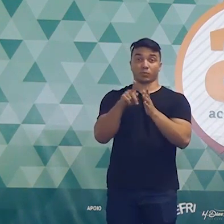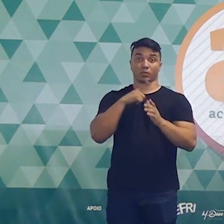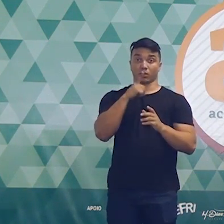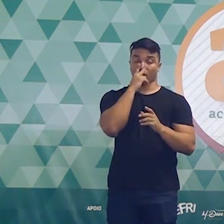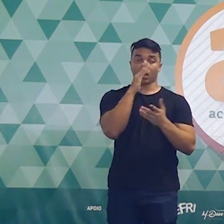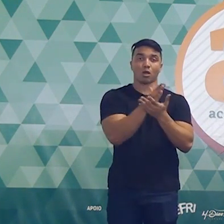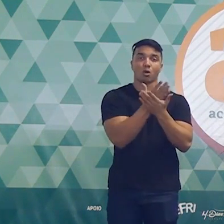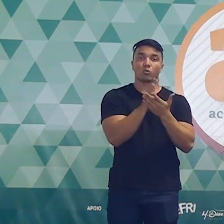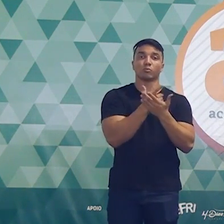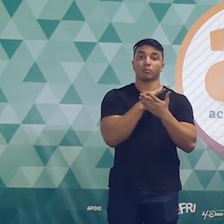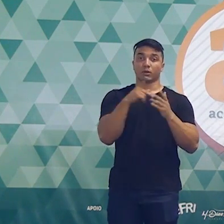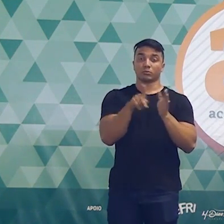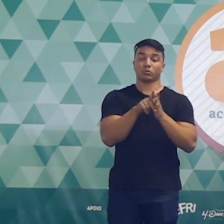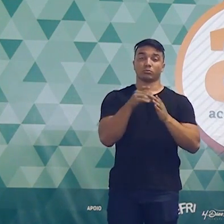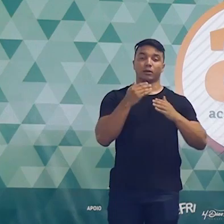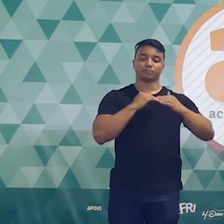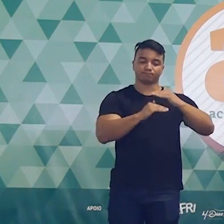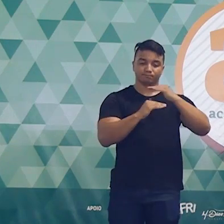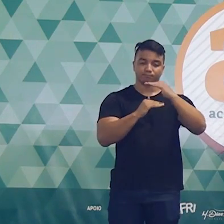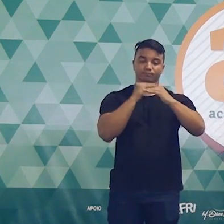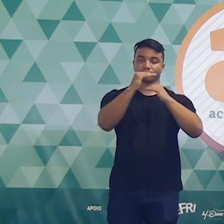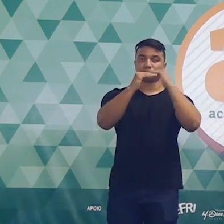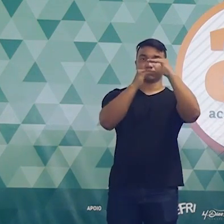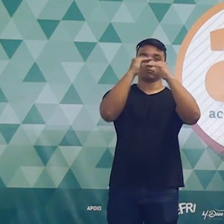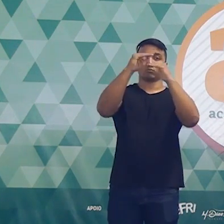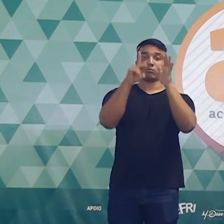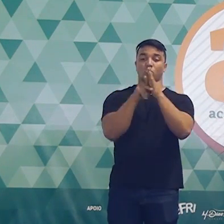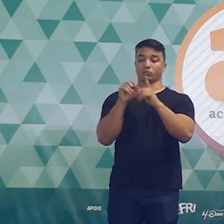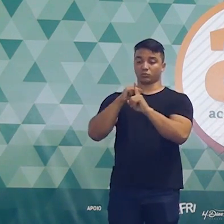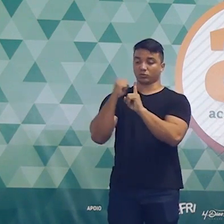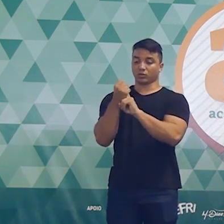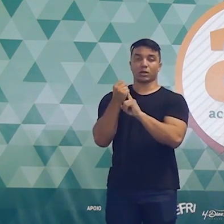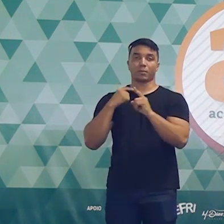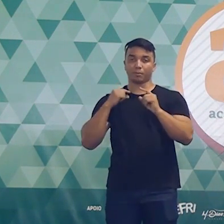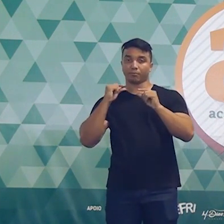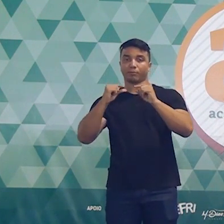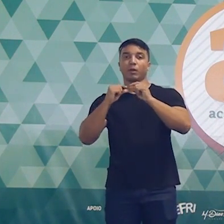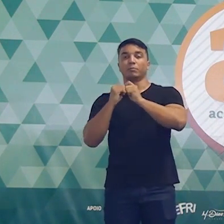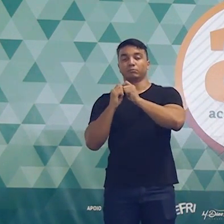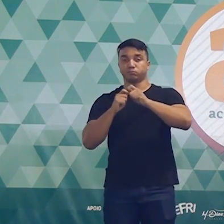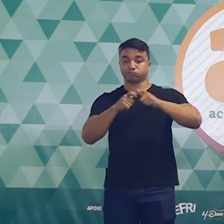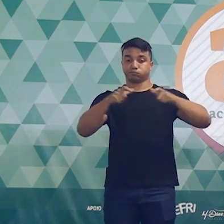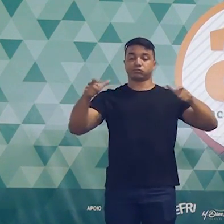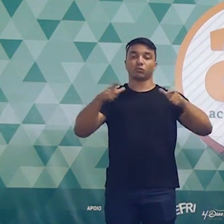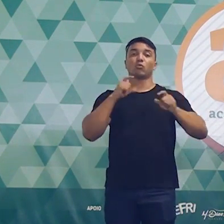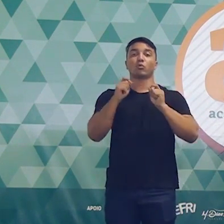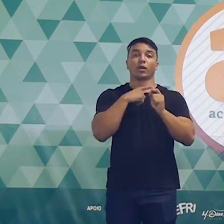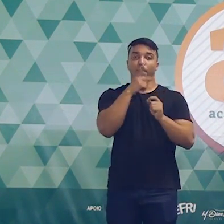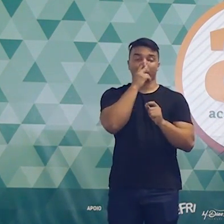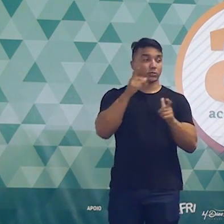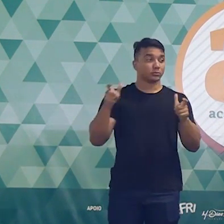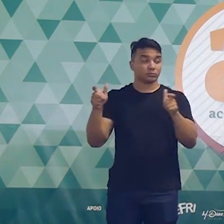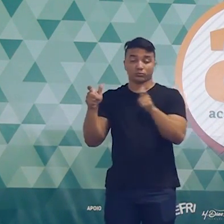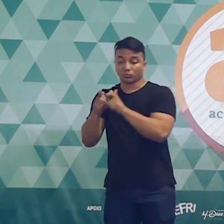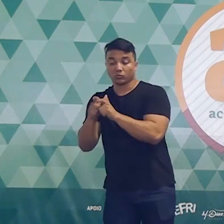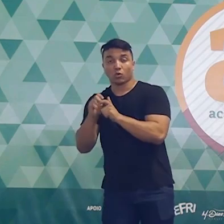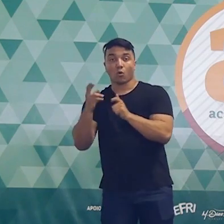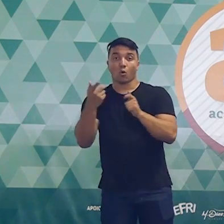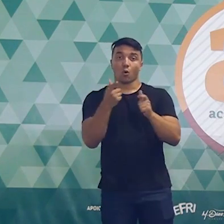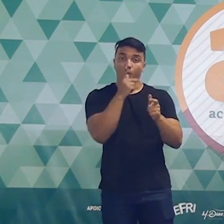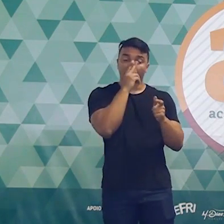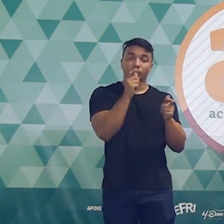existem pilares sociais que em maior ou menor grau estão responsáveis por reduzir ou